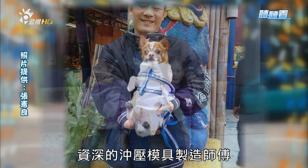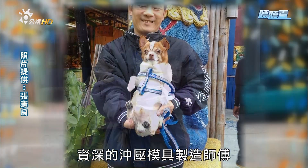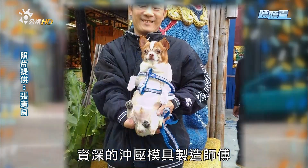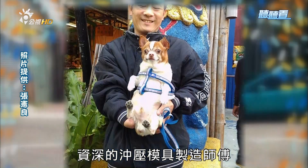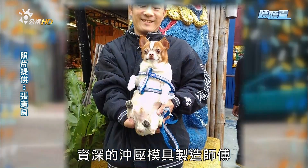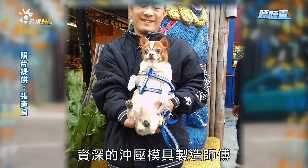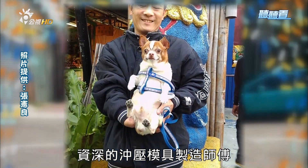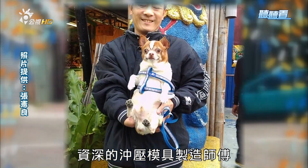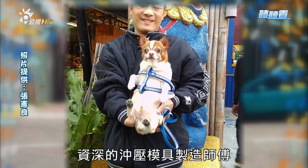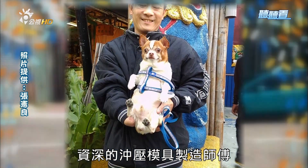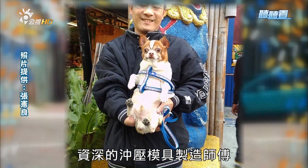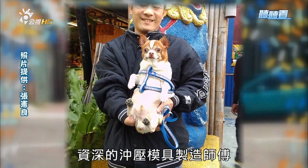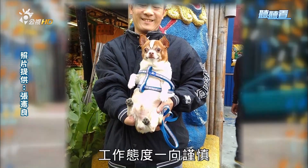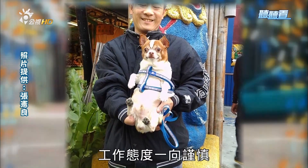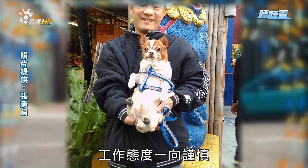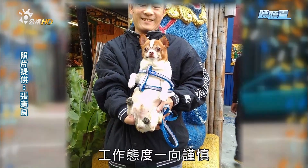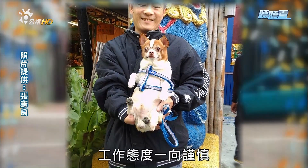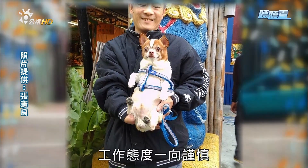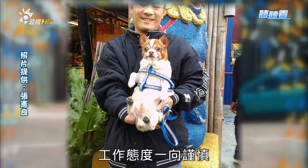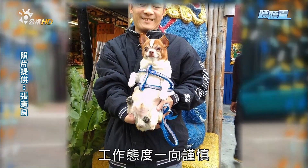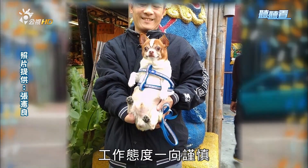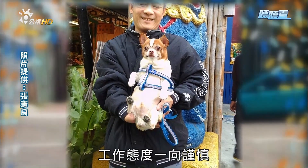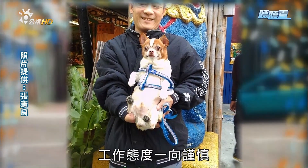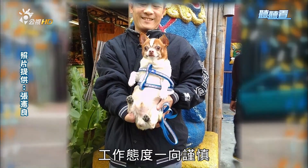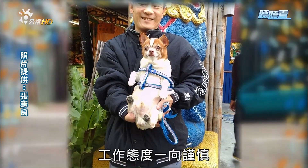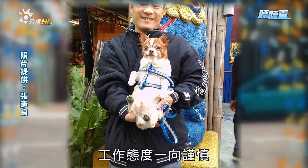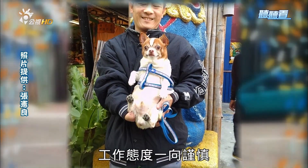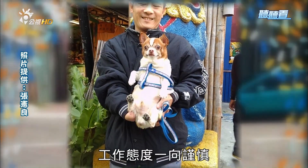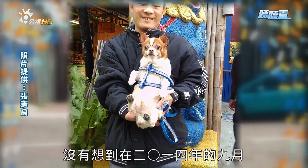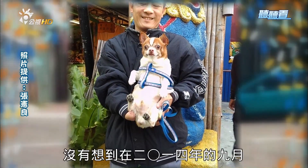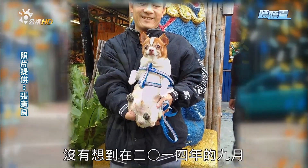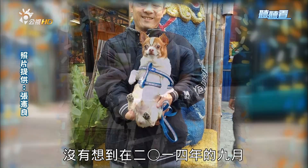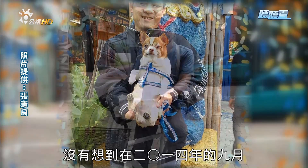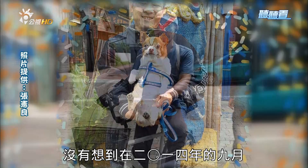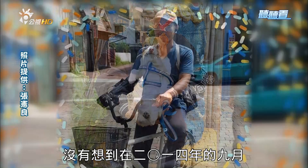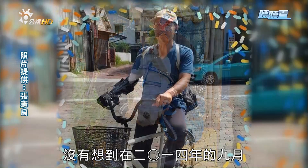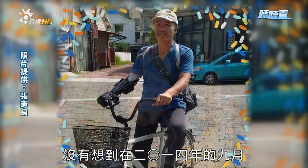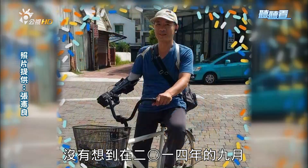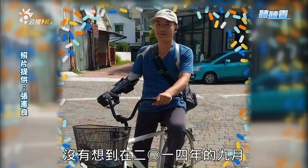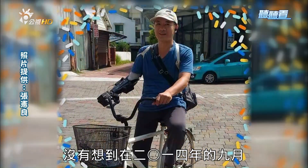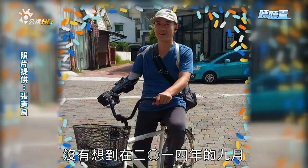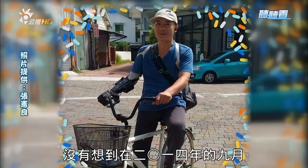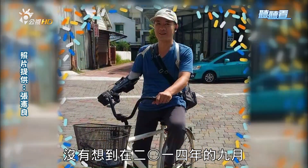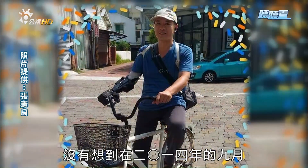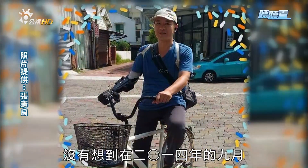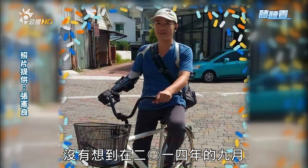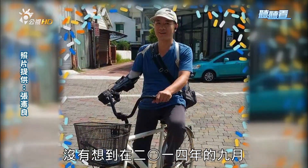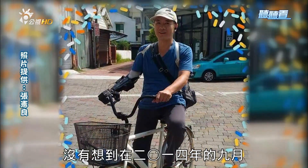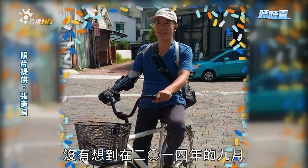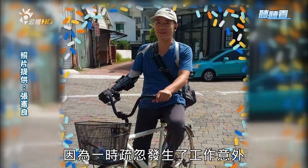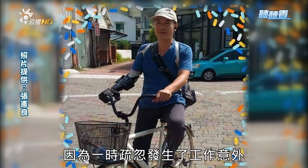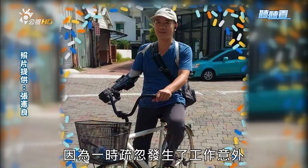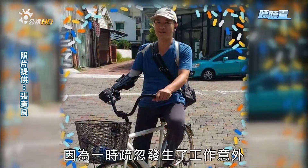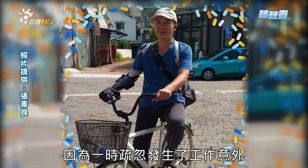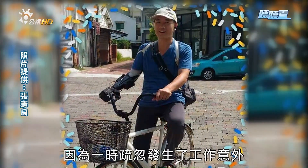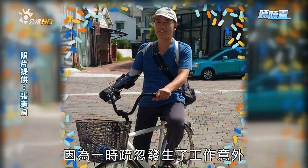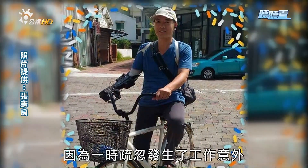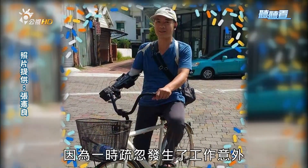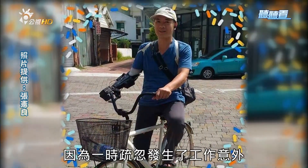模具制造师傅，工作态度一向谨慎，没有想到在2014年的9月，因为一时疏忽发